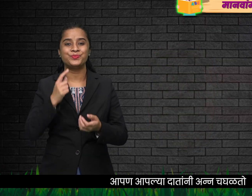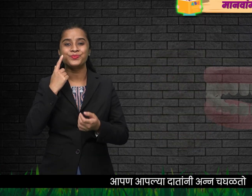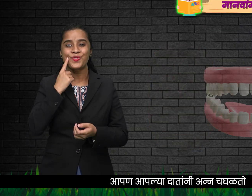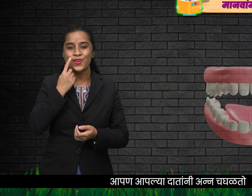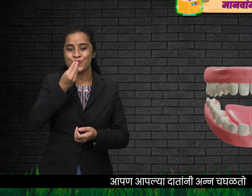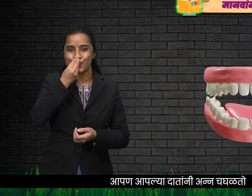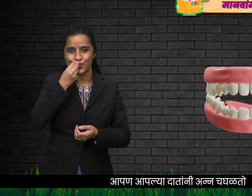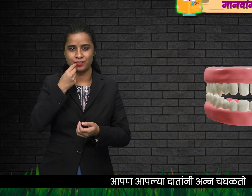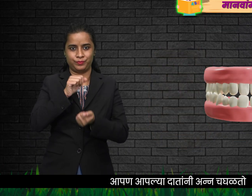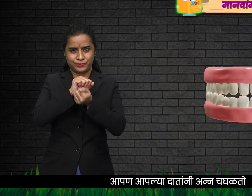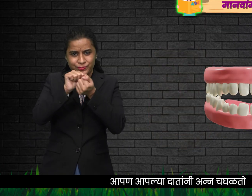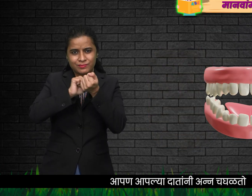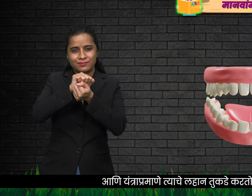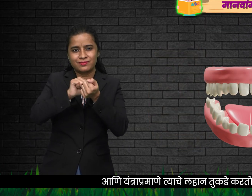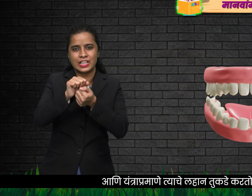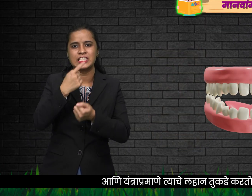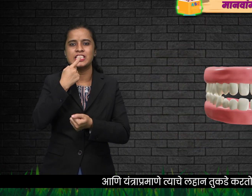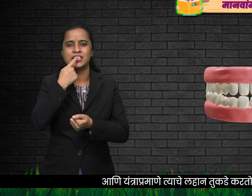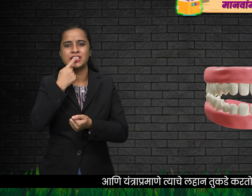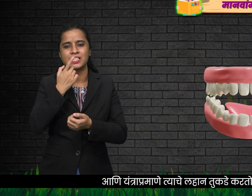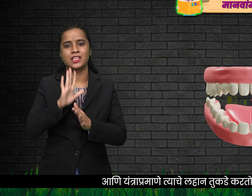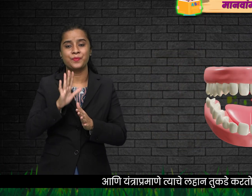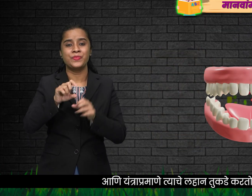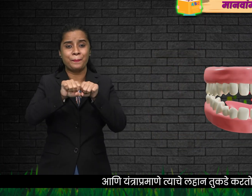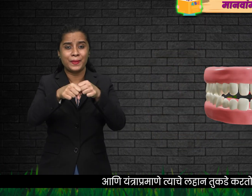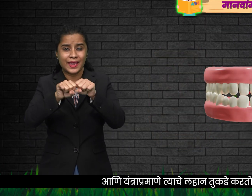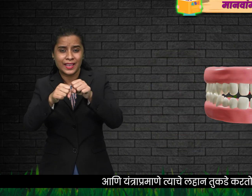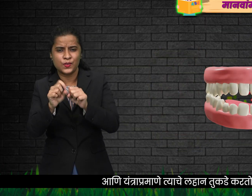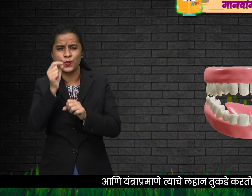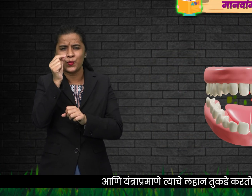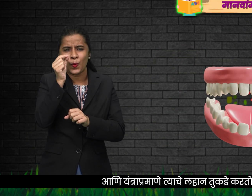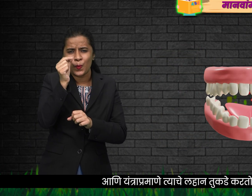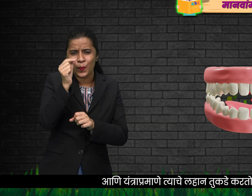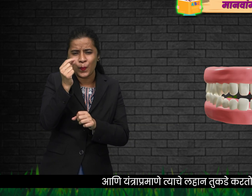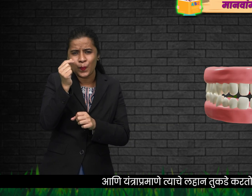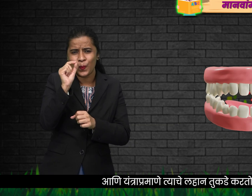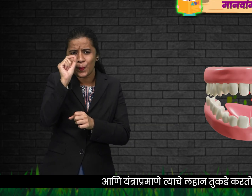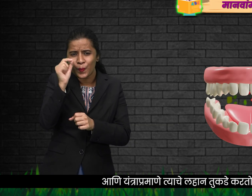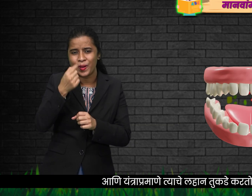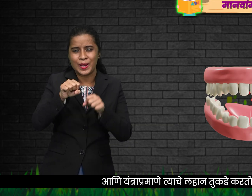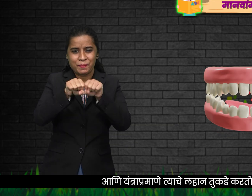आपण आपल्या दाताने अन्न चघळतो आणि यंत्राप्रमाणे त्याचे लहान तुकडे करतो.